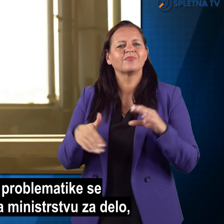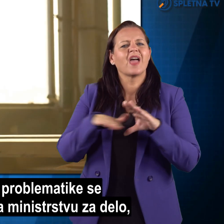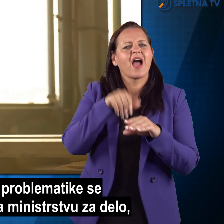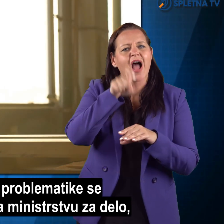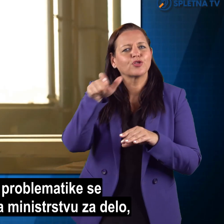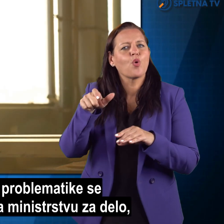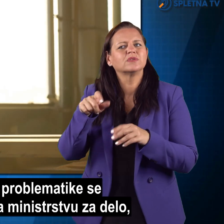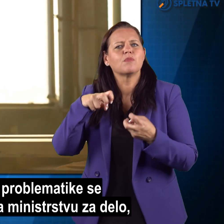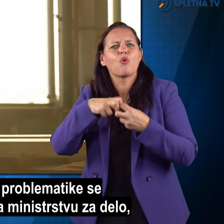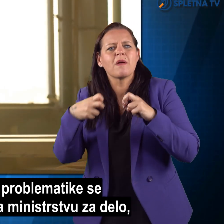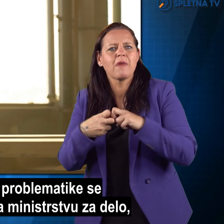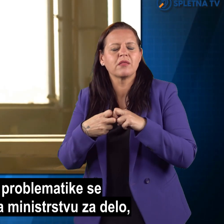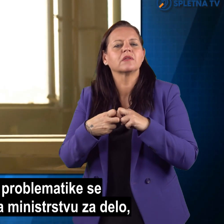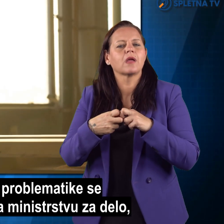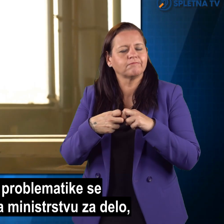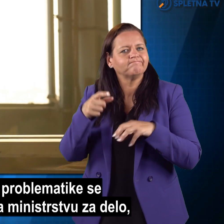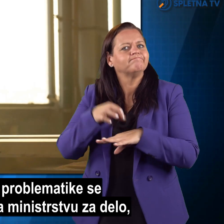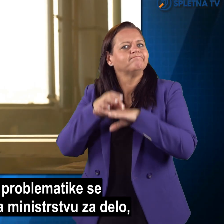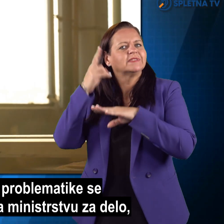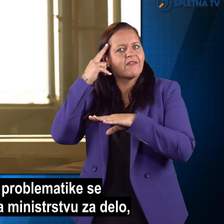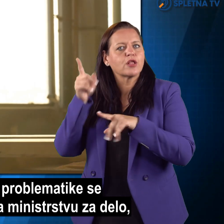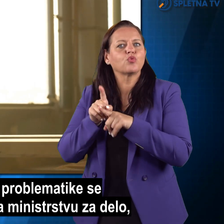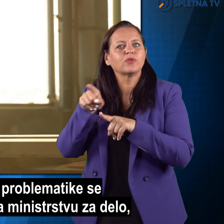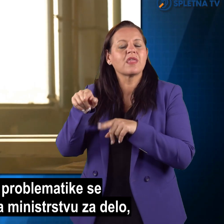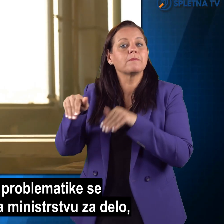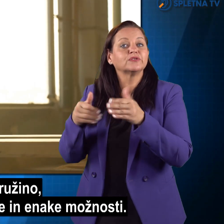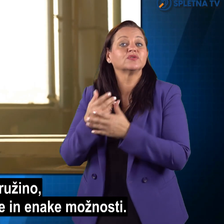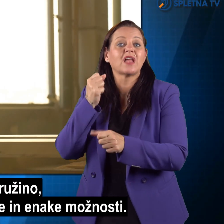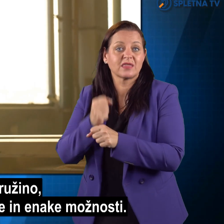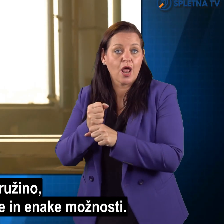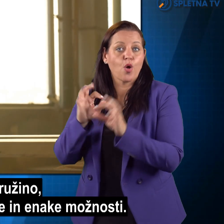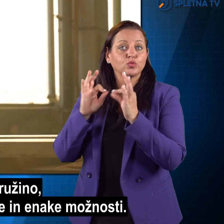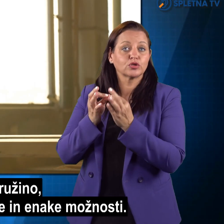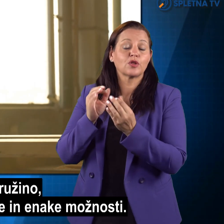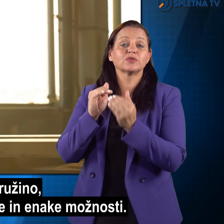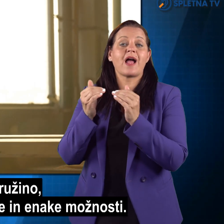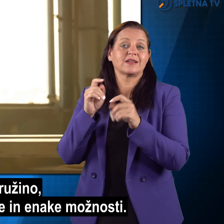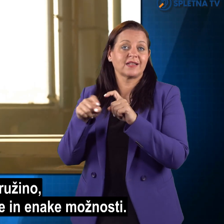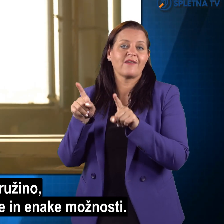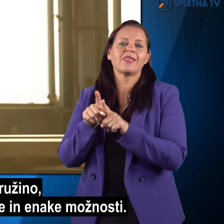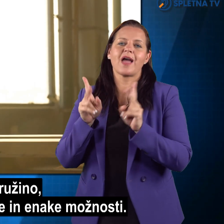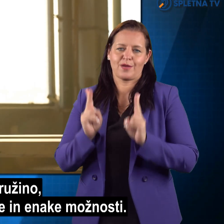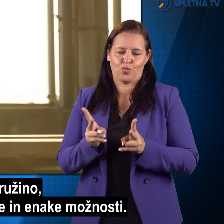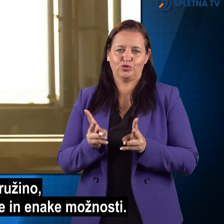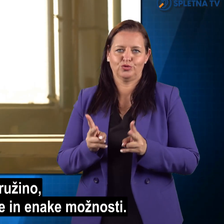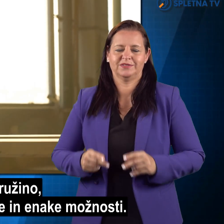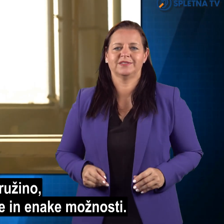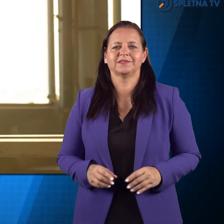Kadrovske problematike se zavedajo tudi na Ministrstvu za delo, družino, socialne zadeve in enake